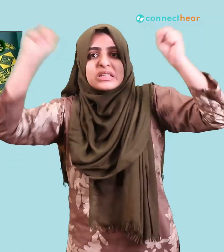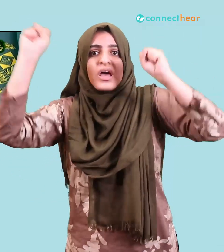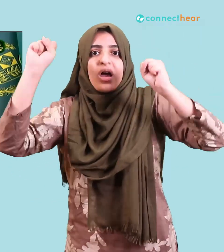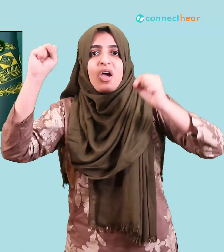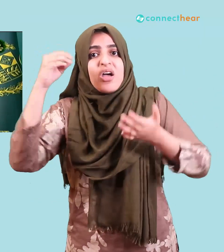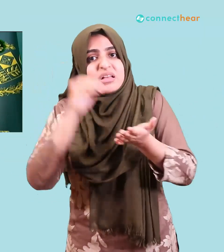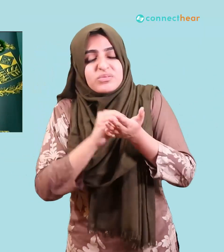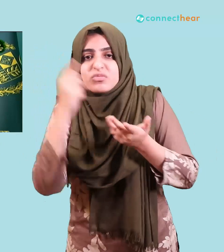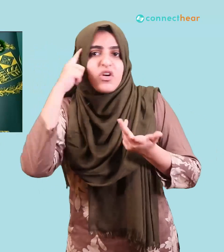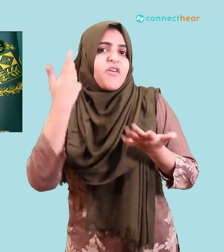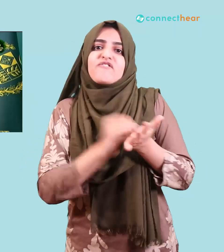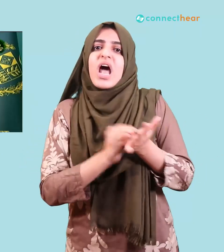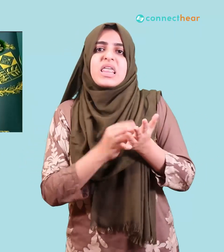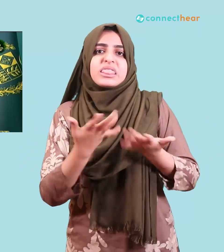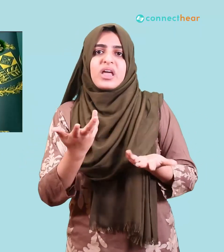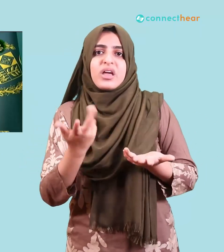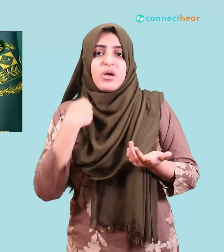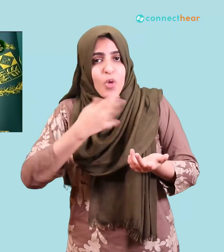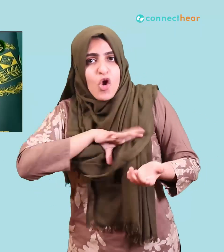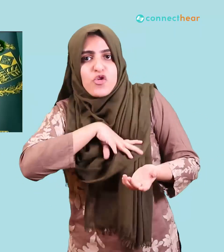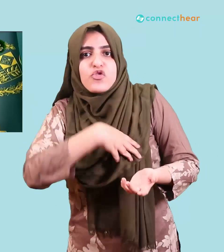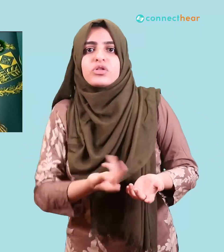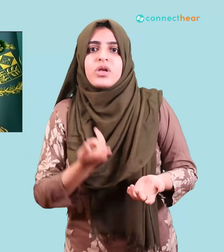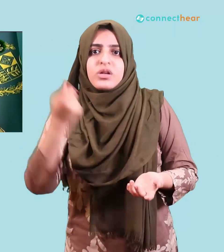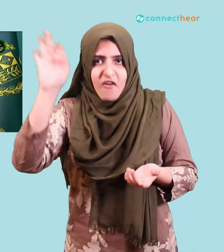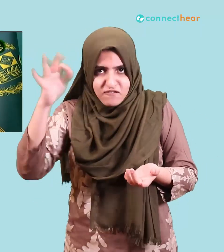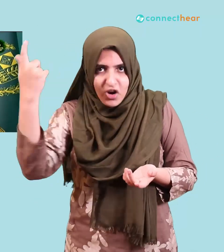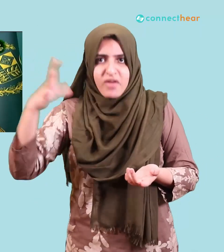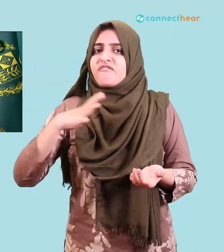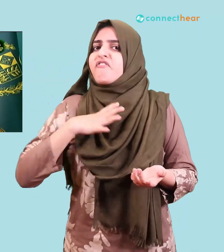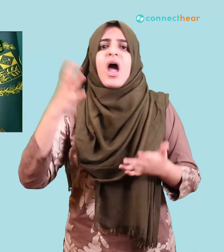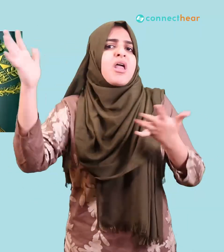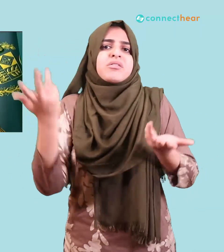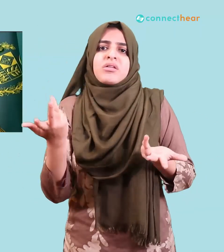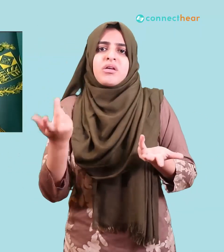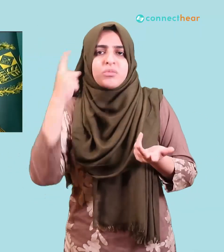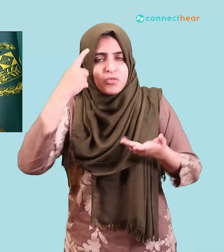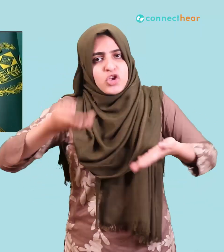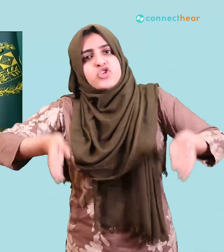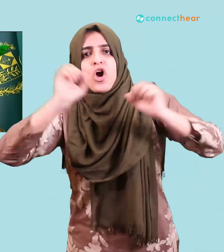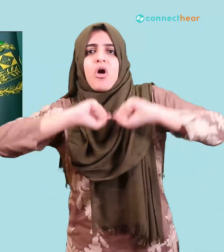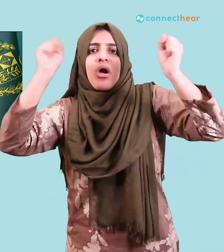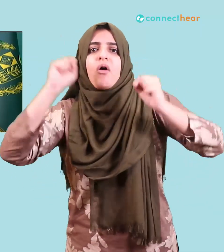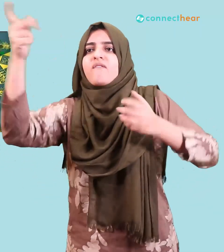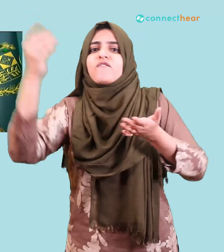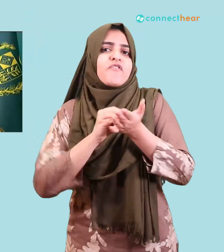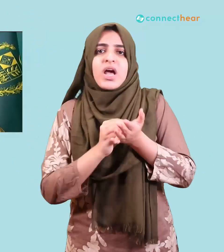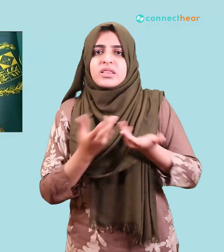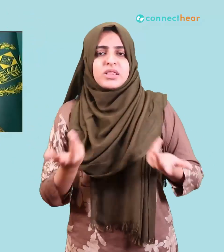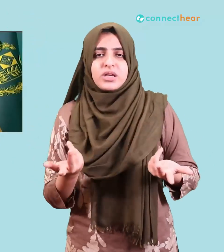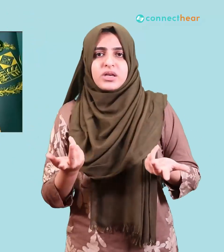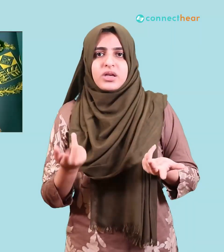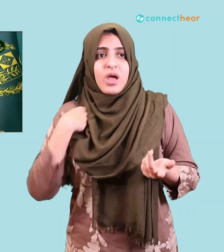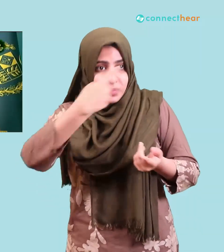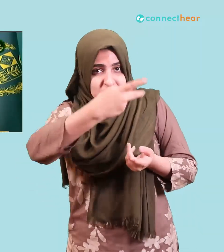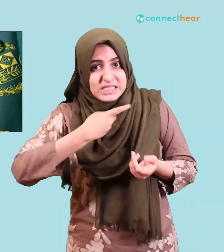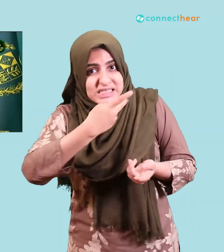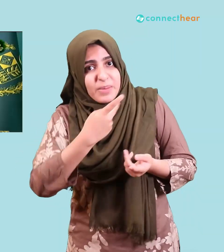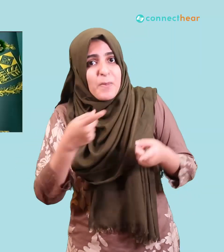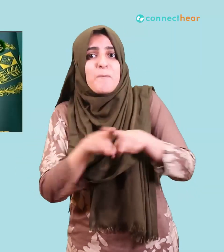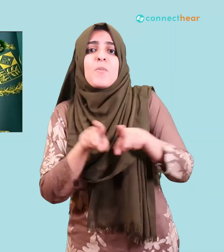کوئی فرق نہیں پڑتا فرانس کو، اچھا ایمبیسڈر واپس بھیج دو، کوئی فرق نہیں پڑتا۔ اب یہ سنیں کہ میری اپروچ کیا ہے۔ مقصد تو ہمارا ایک